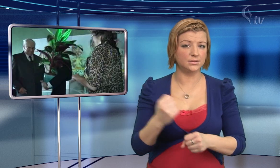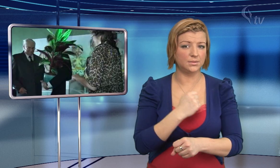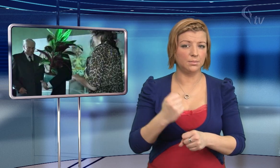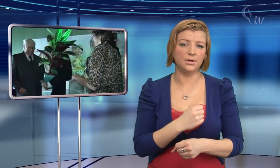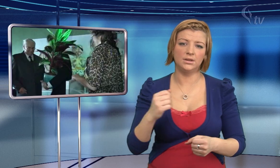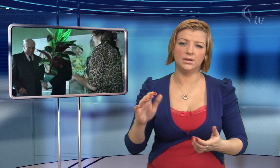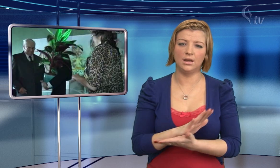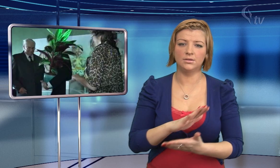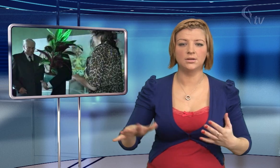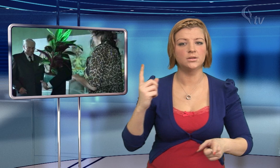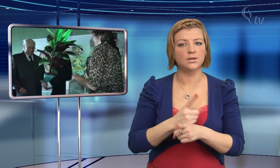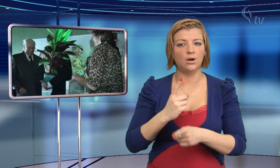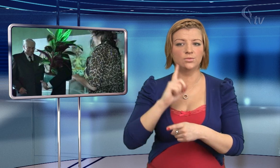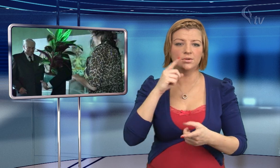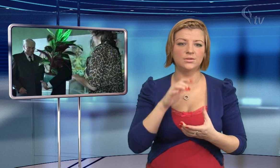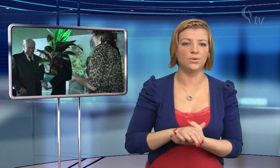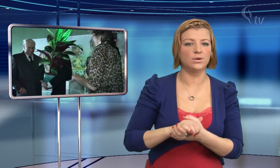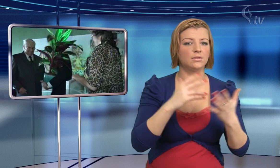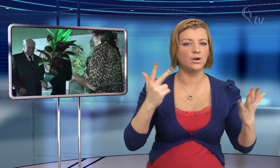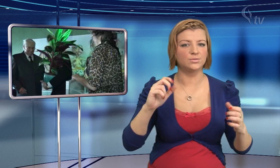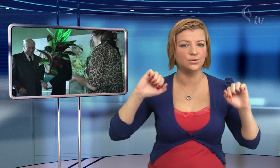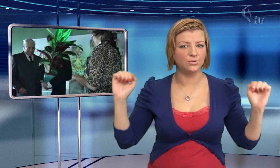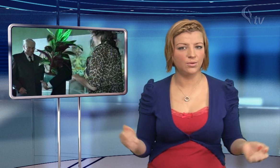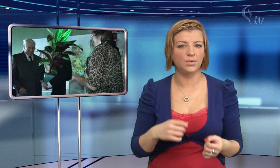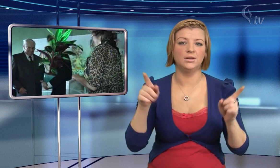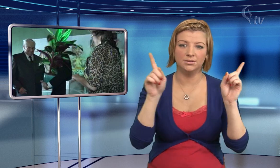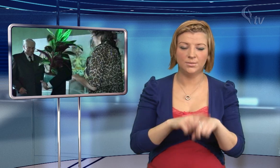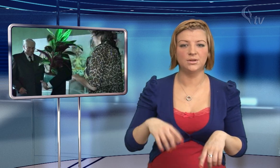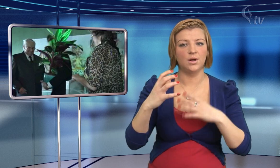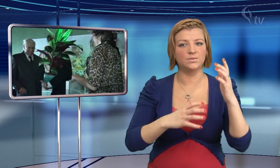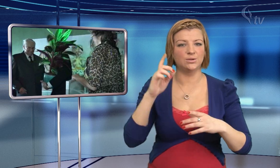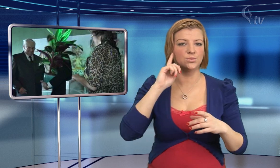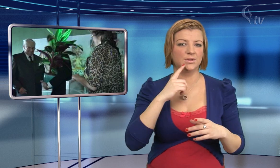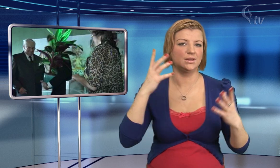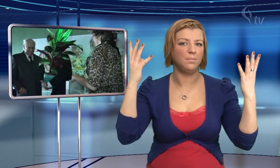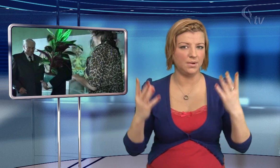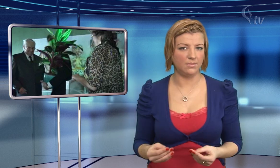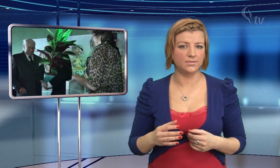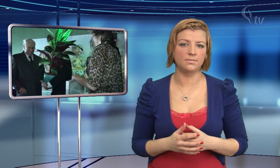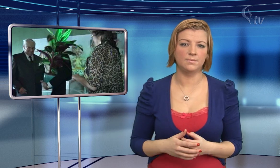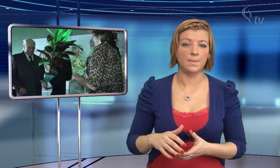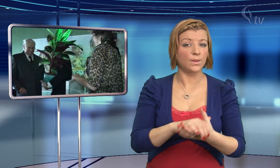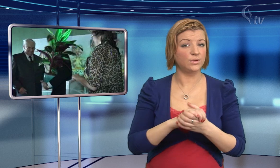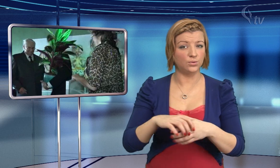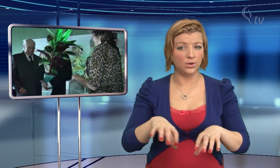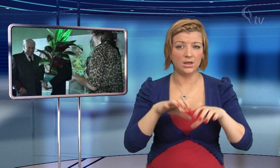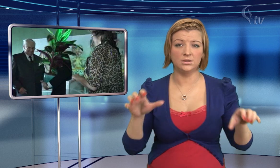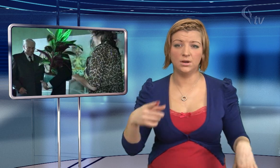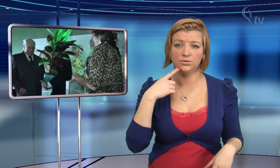Neljandal septembril tähistas Tartu kurtide ühing 80. juubelit ja rahvusvahelist kurtide päeva. Ühingu